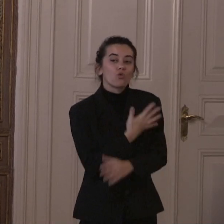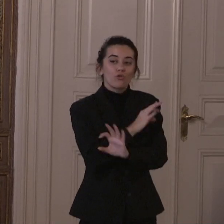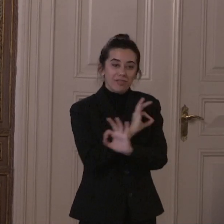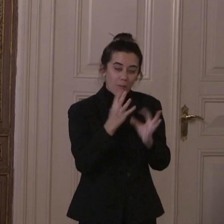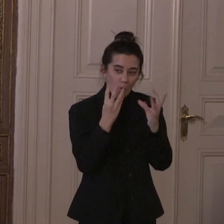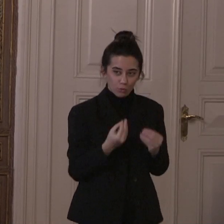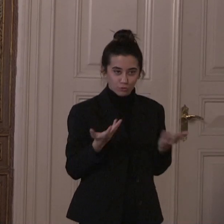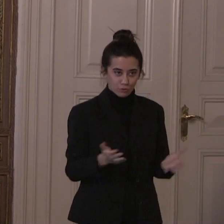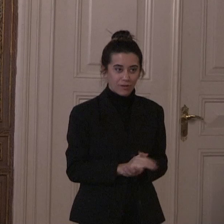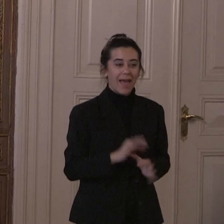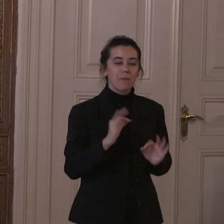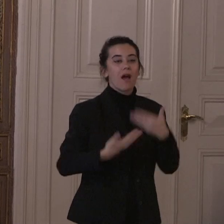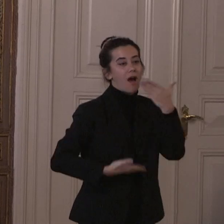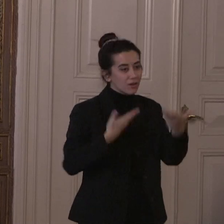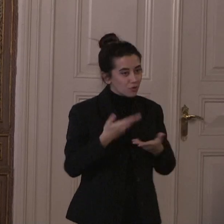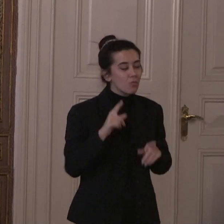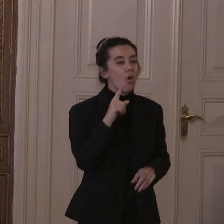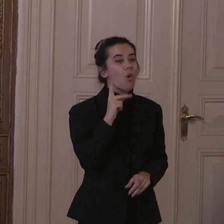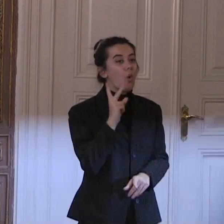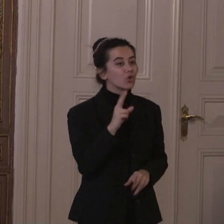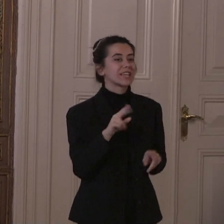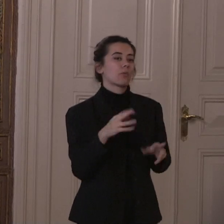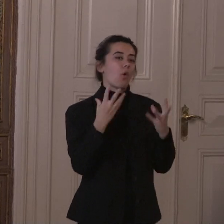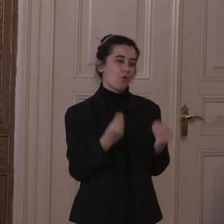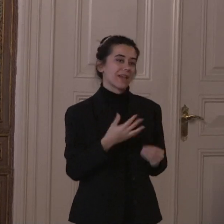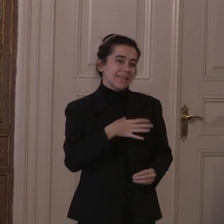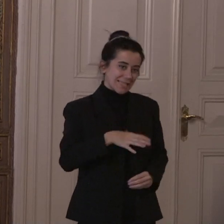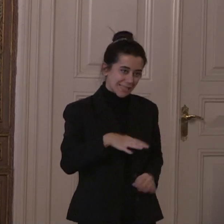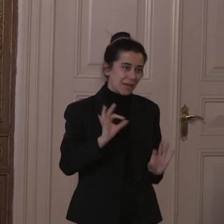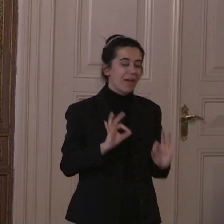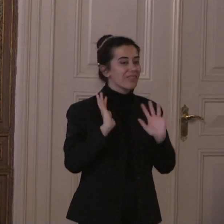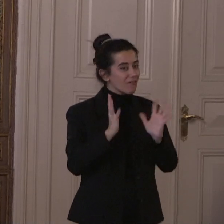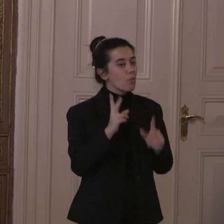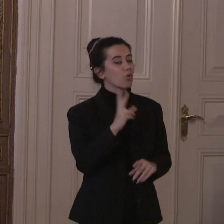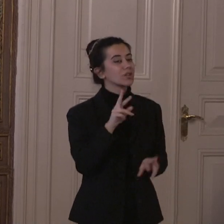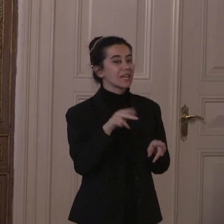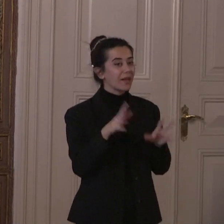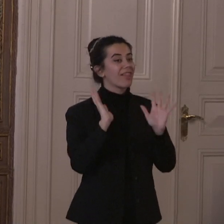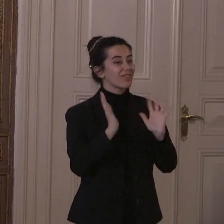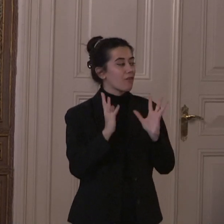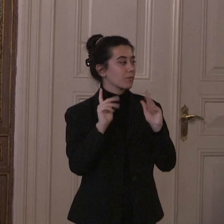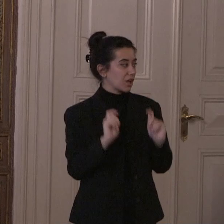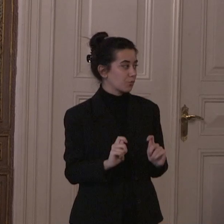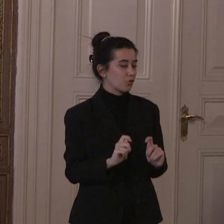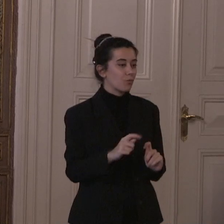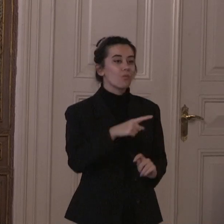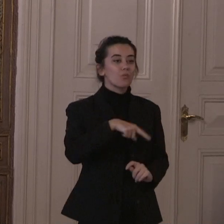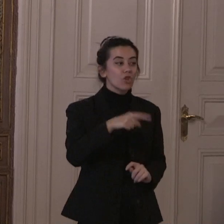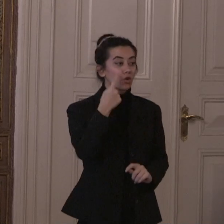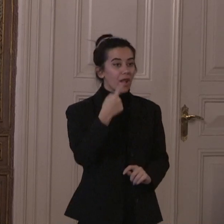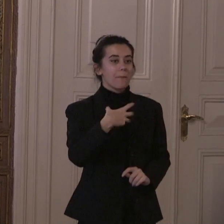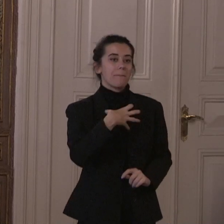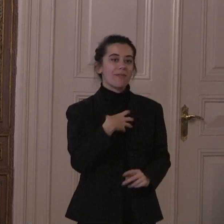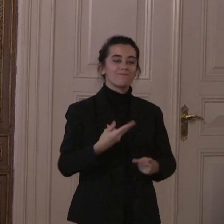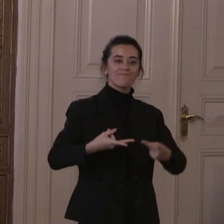getiririm. Onun izinden hep yürüdüm. Yine de öyle yapıyorum. Merkezi daha sonra hocamdan ben